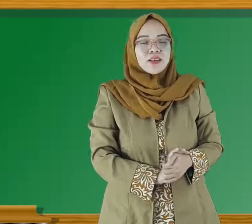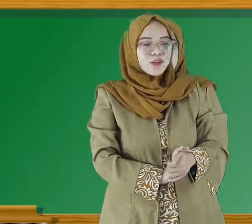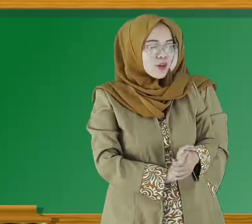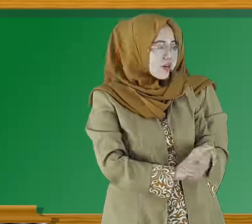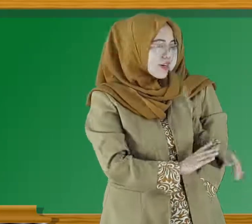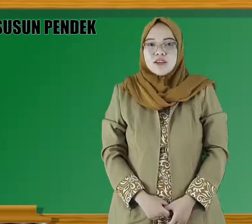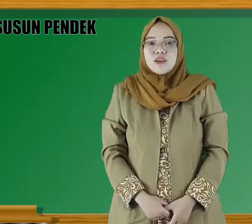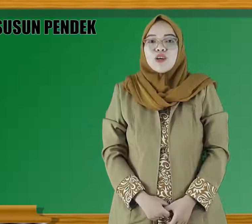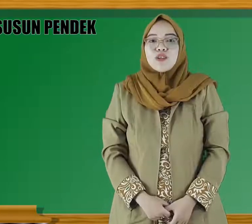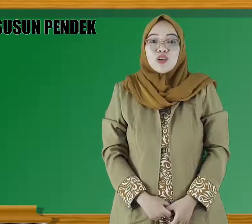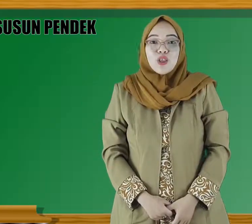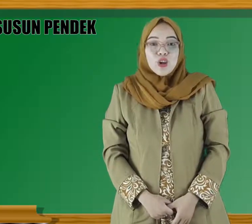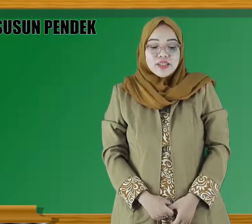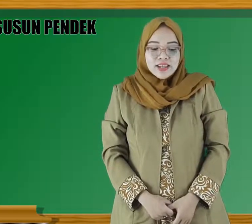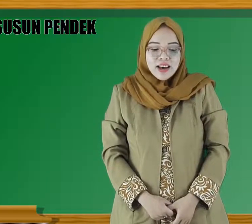Yaitu, contohnya